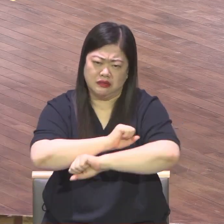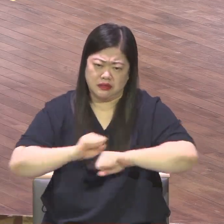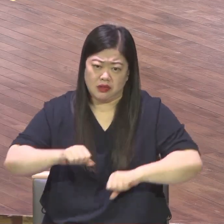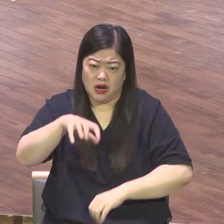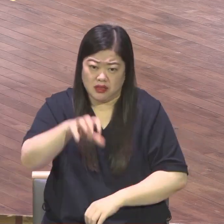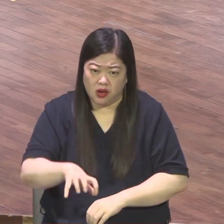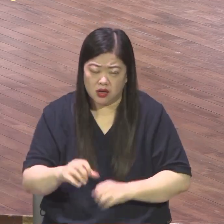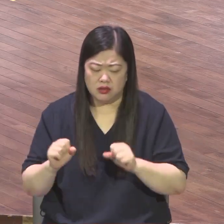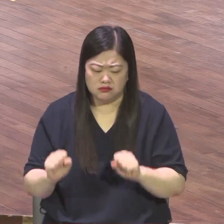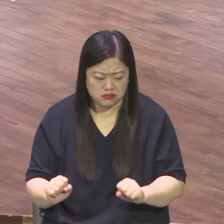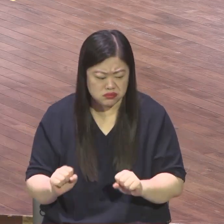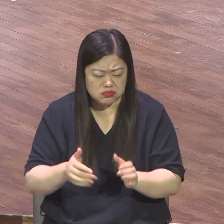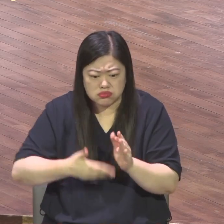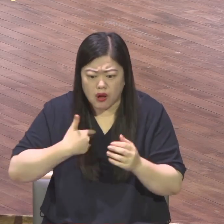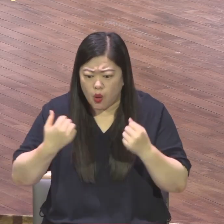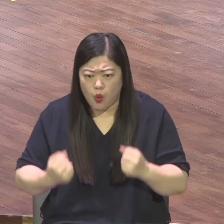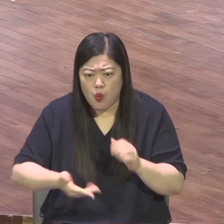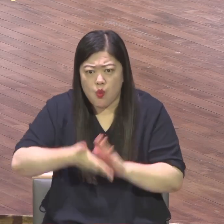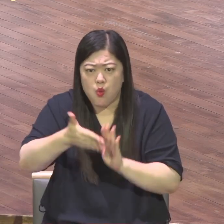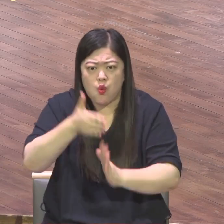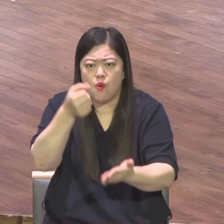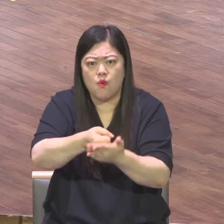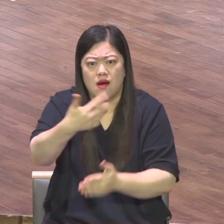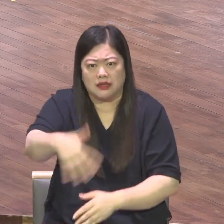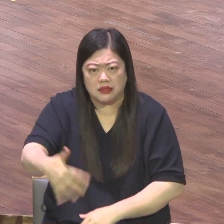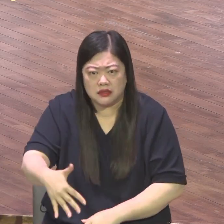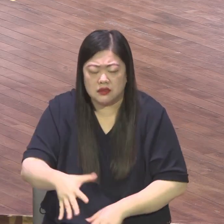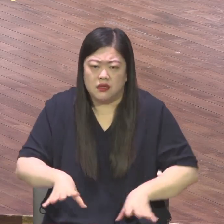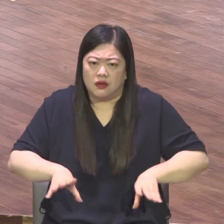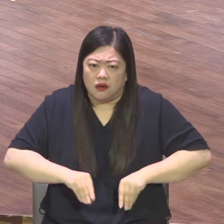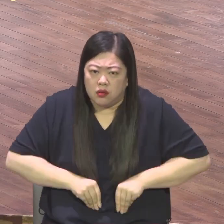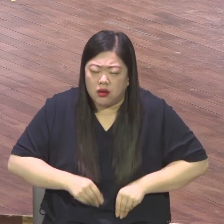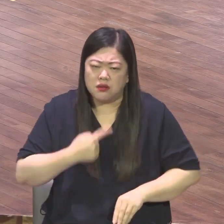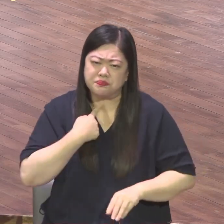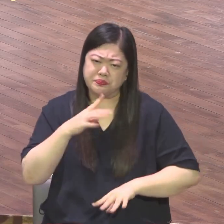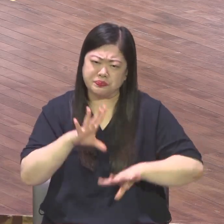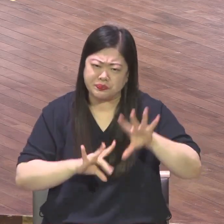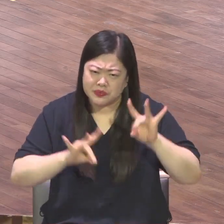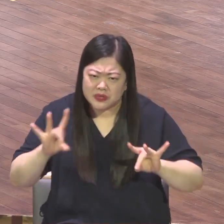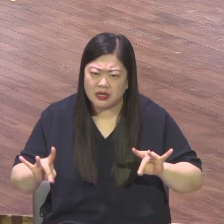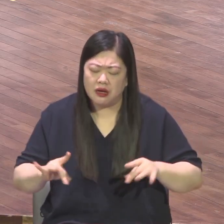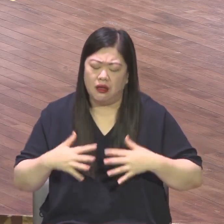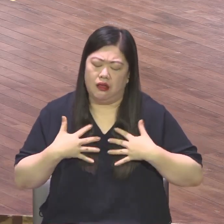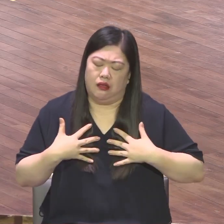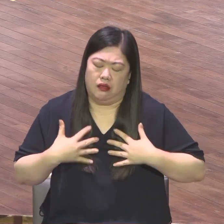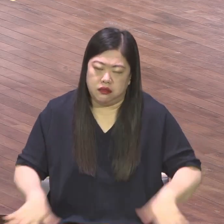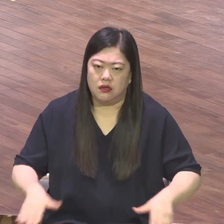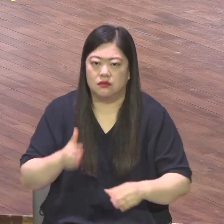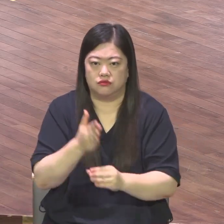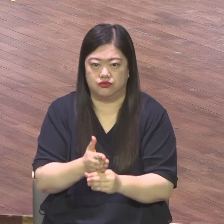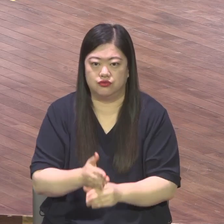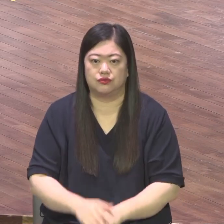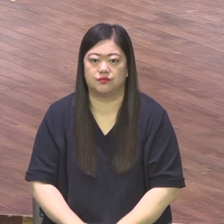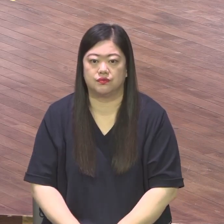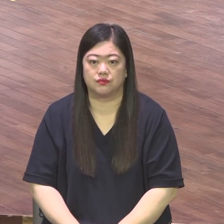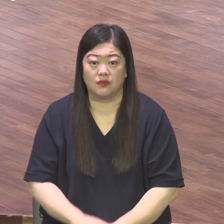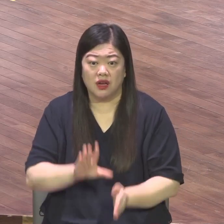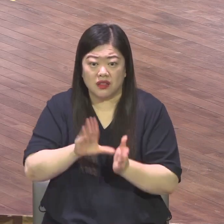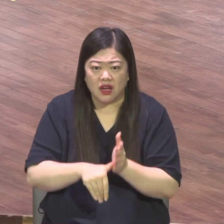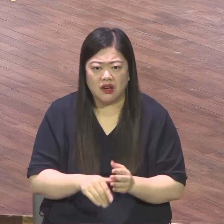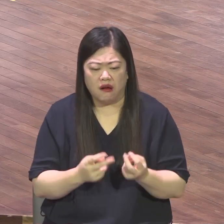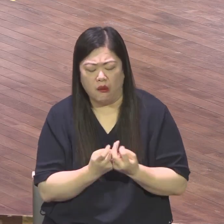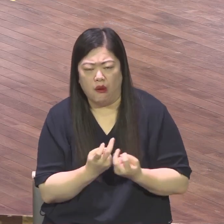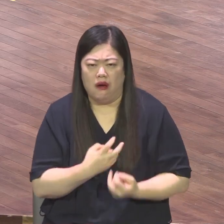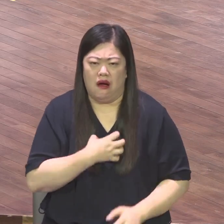방황하며 거주할 성읍을 찾지 못하고 주리고 목말라 그들의 영혼이 그들 안에서 피곤하였도다. 이에 그들이 근심